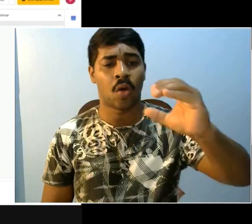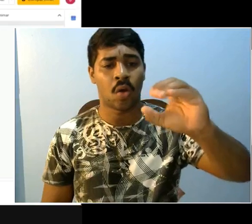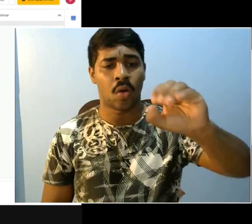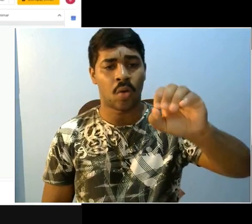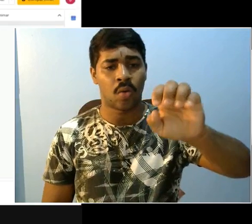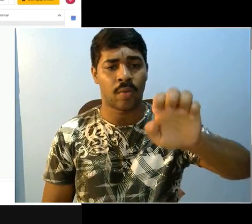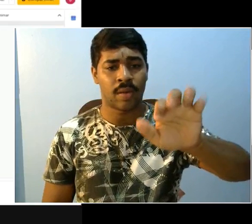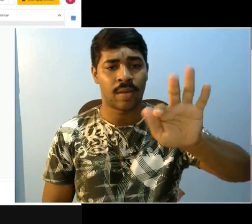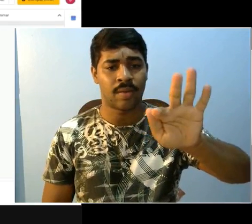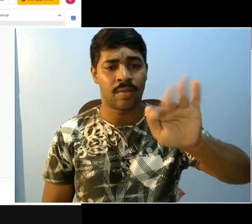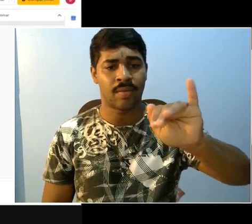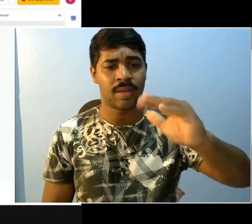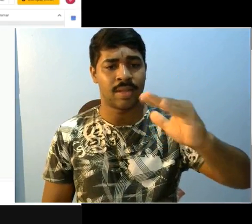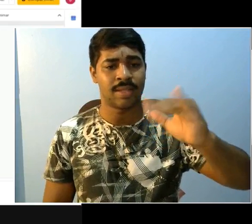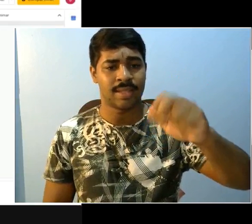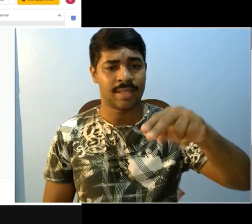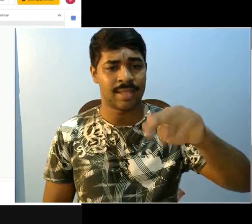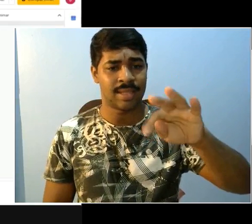de atrito